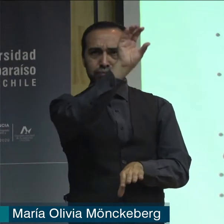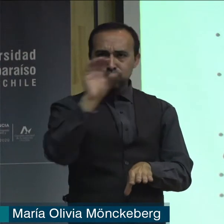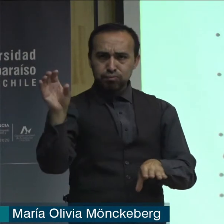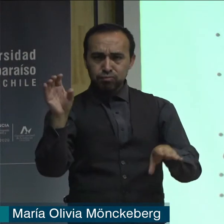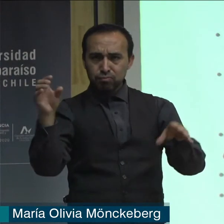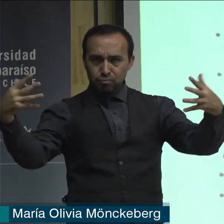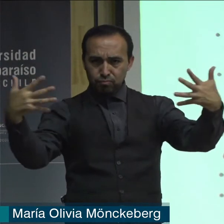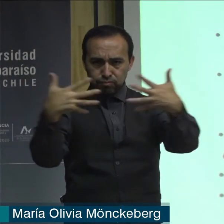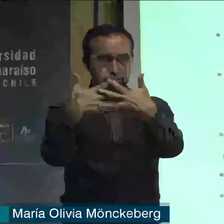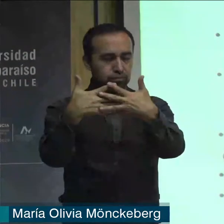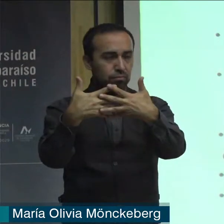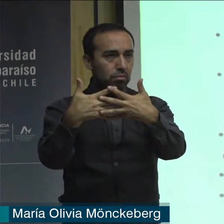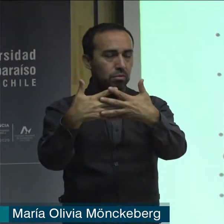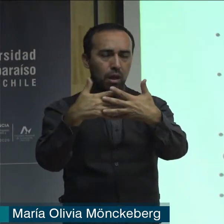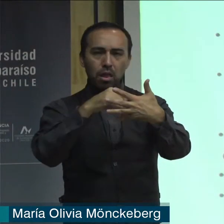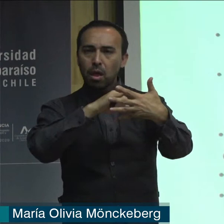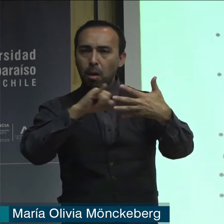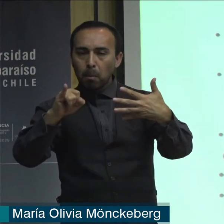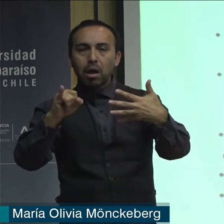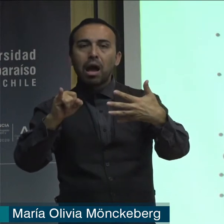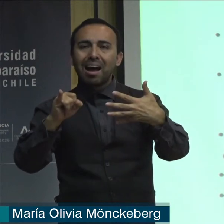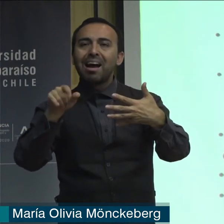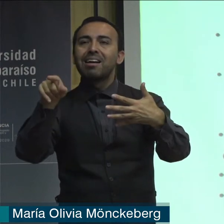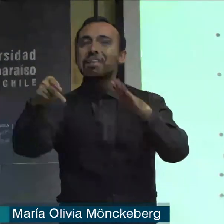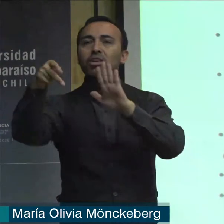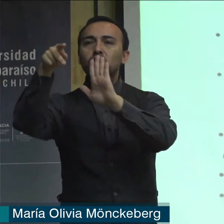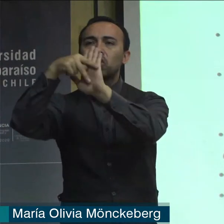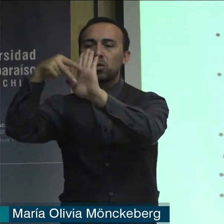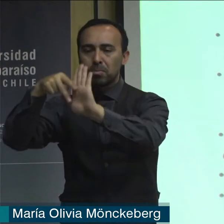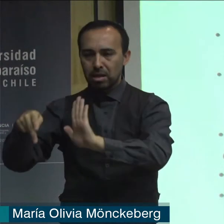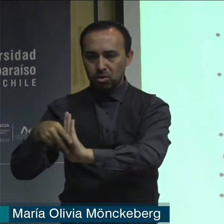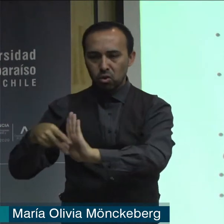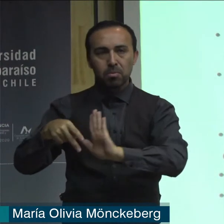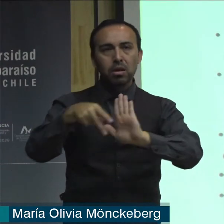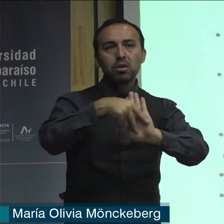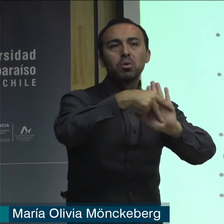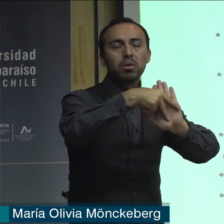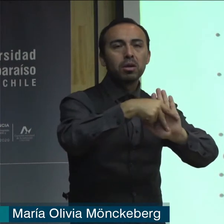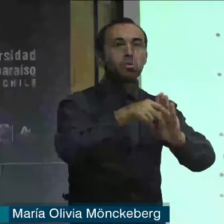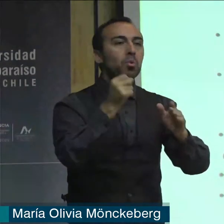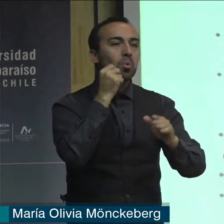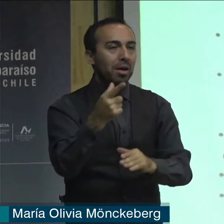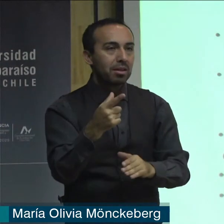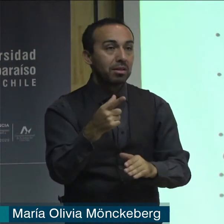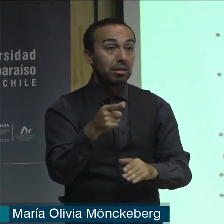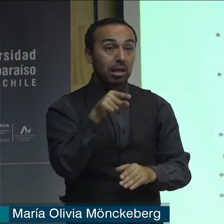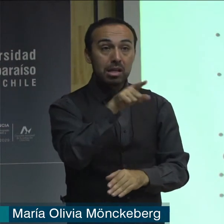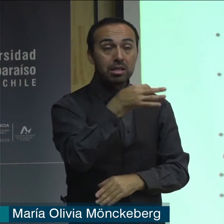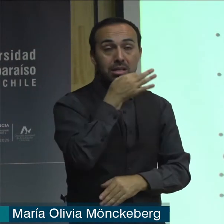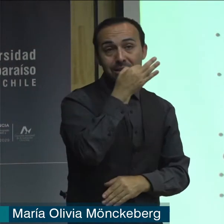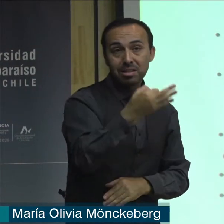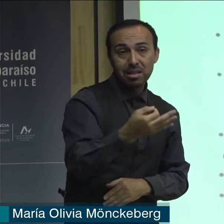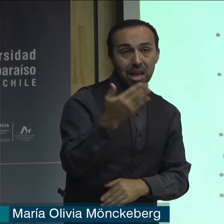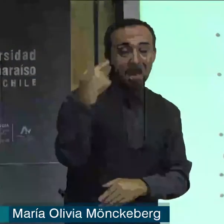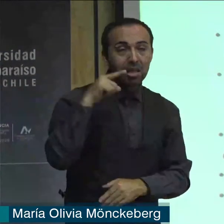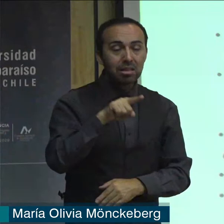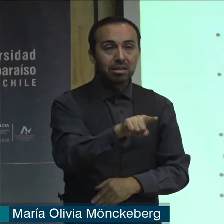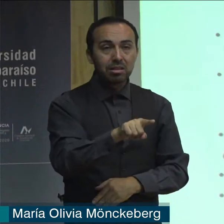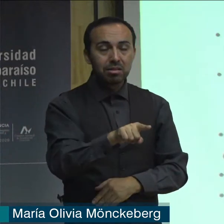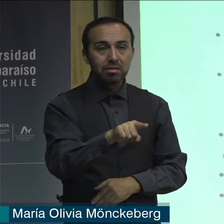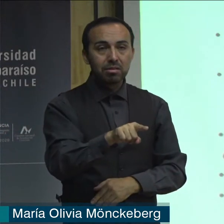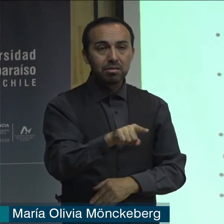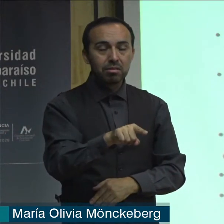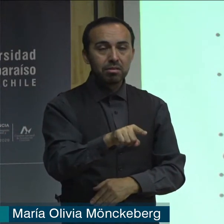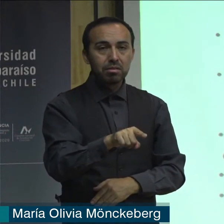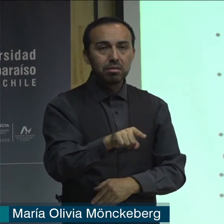medidas y esas que señalaba el rector Osvaldo Corrales justamente la